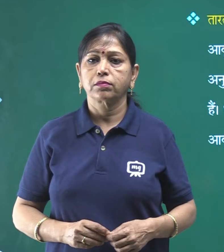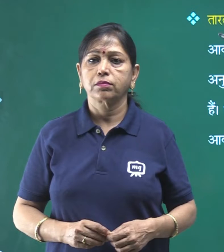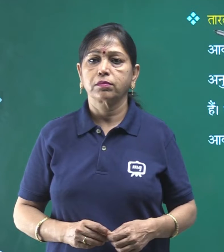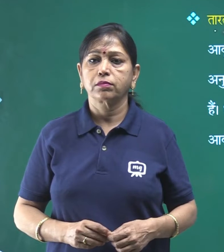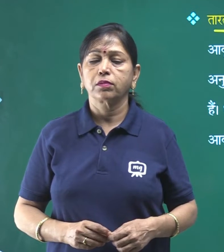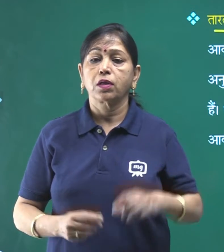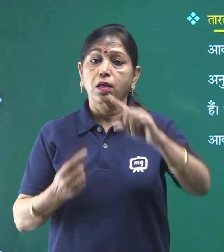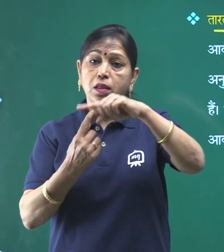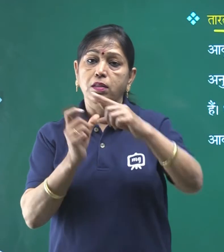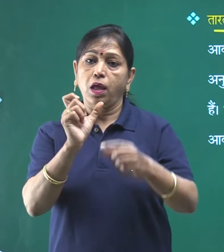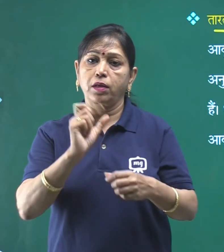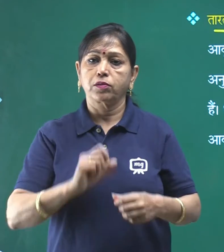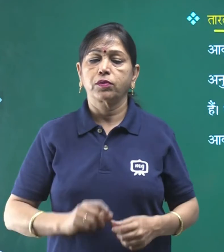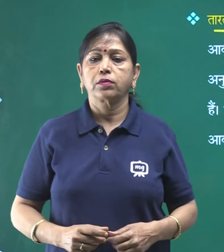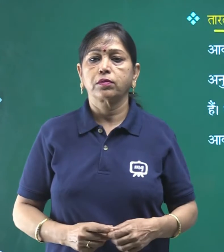तारत्व